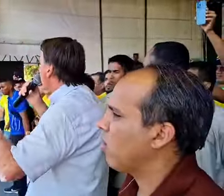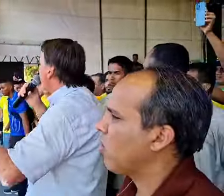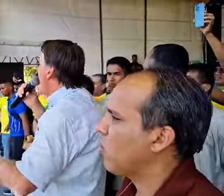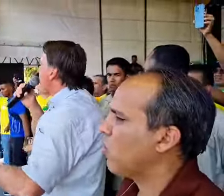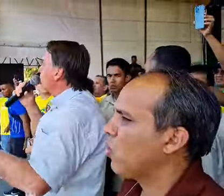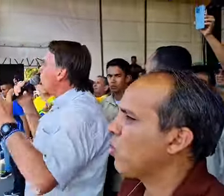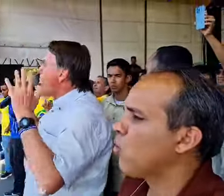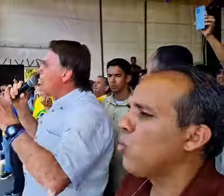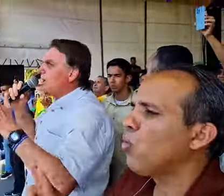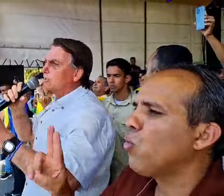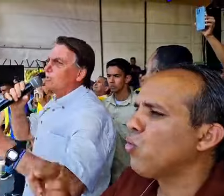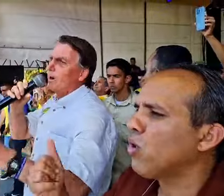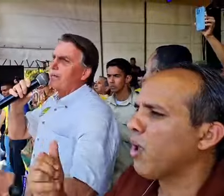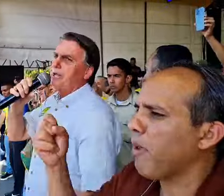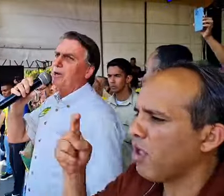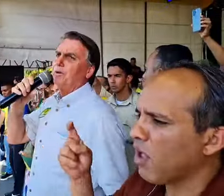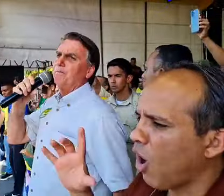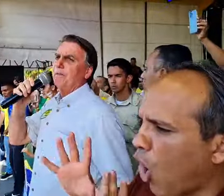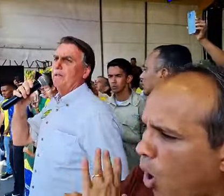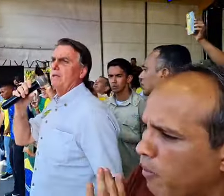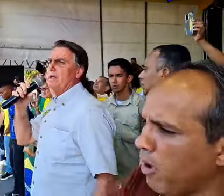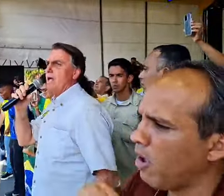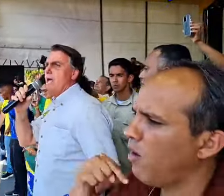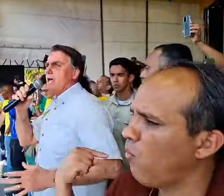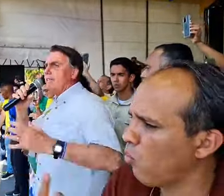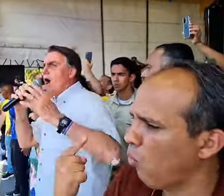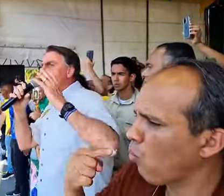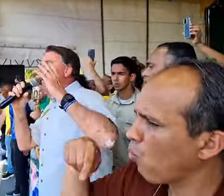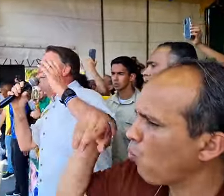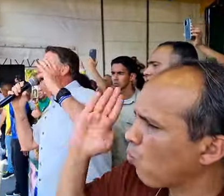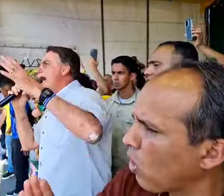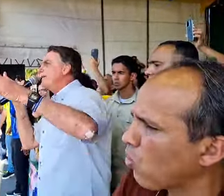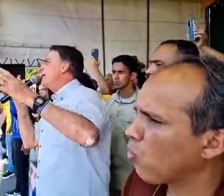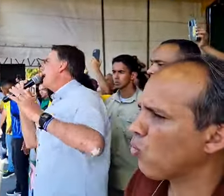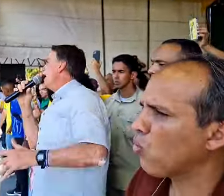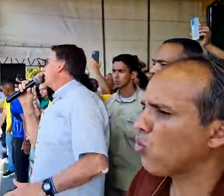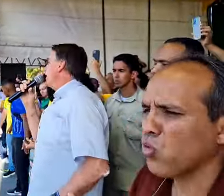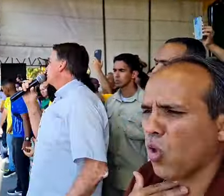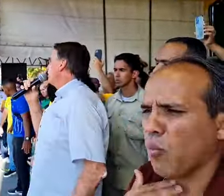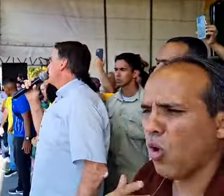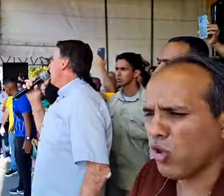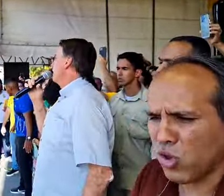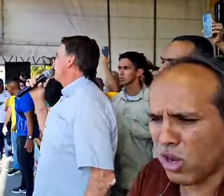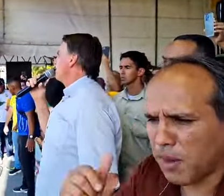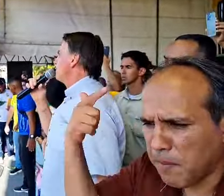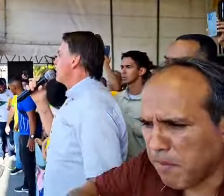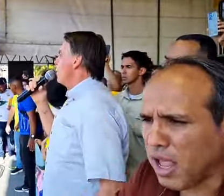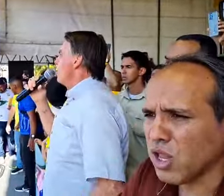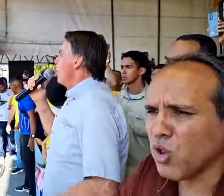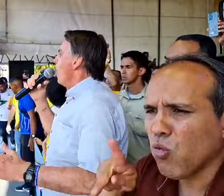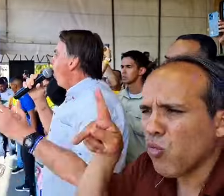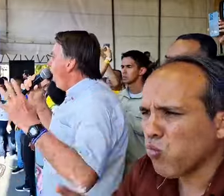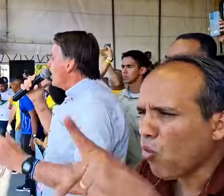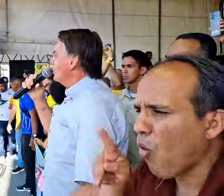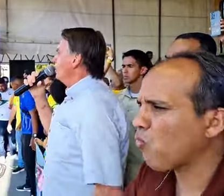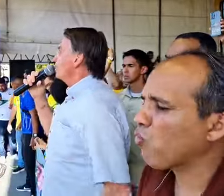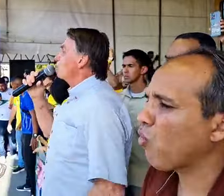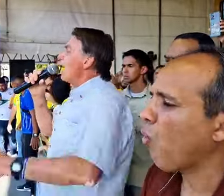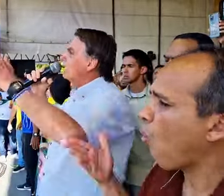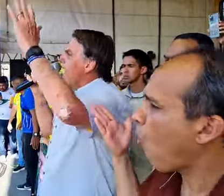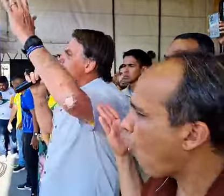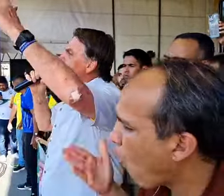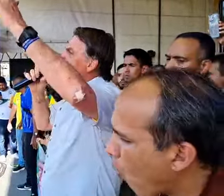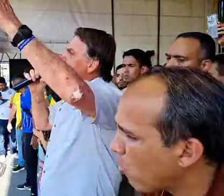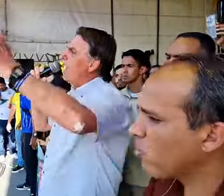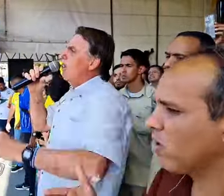Não vou mais roubar o nosso Brasil! Não vai mais enganar o nosso povo! Hoje,